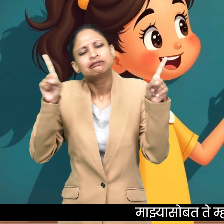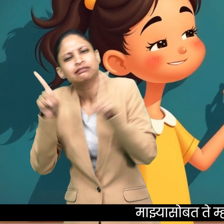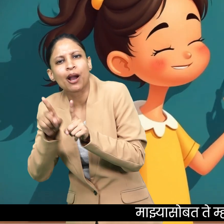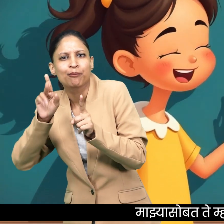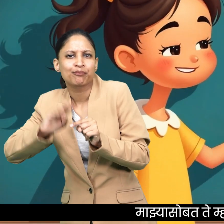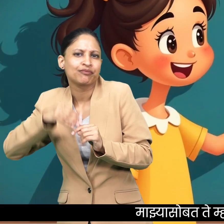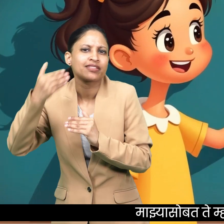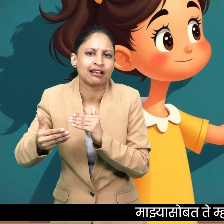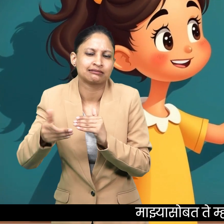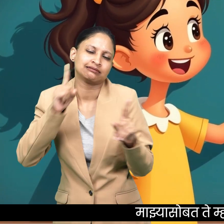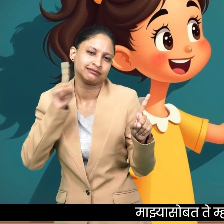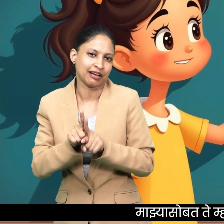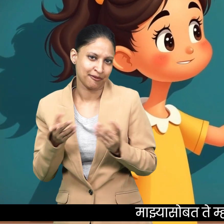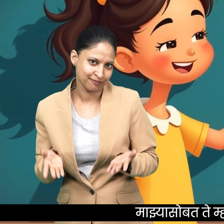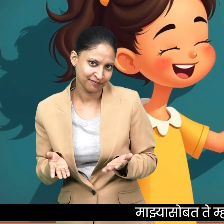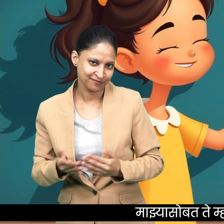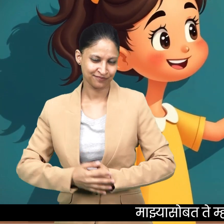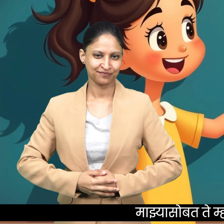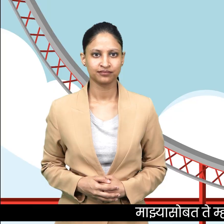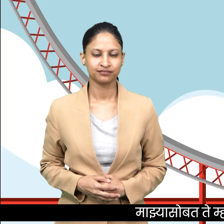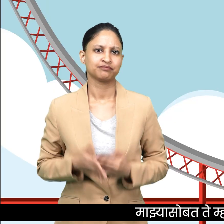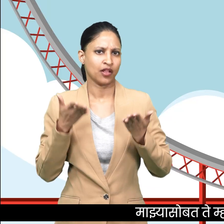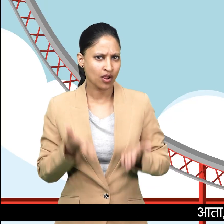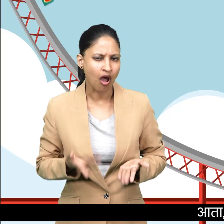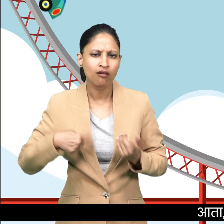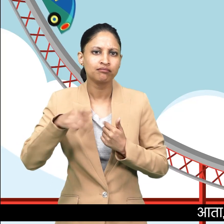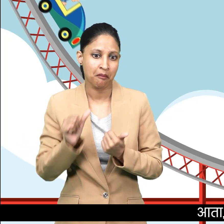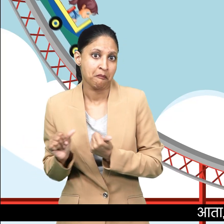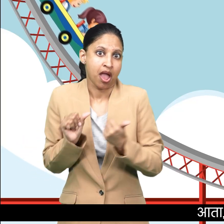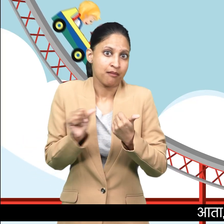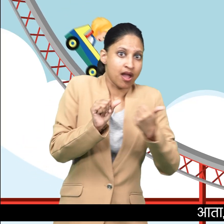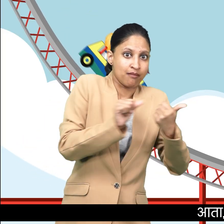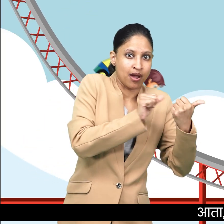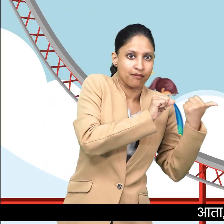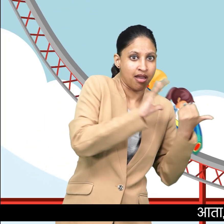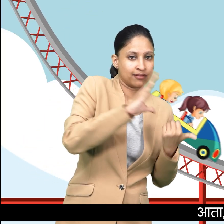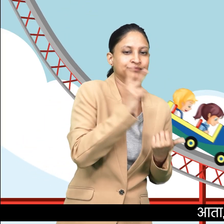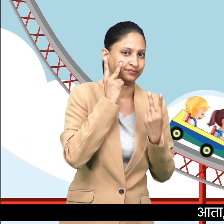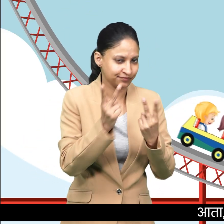माझ्या सोबत ते म्हणा, पुढील उत्तराधिकारी. आता मागे जाऊया.